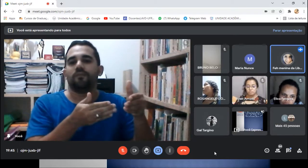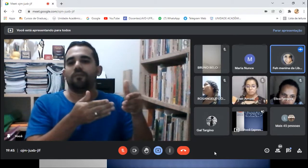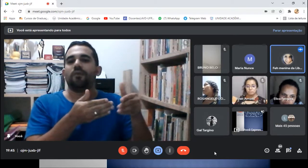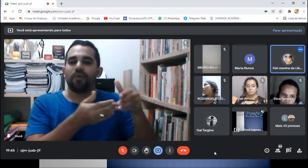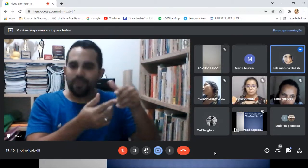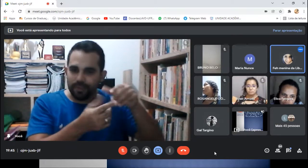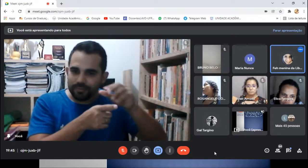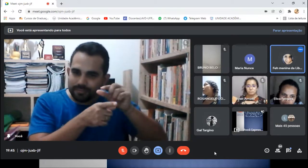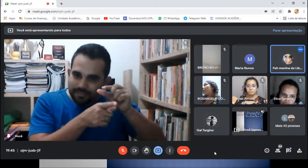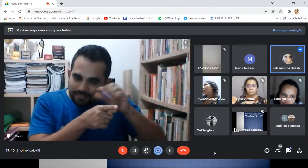vocês.